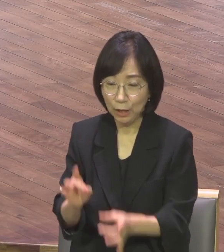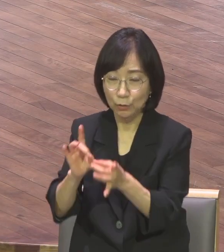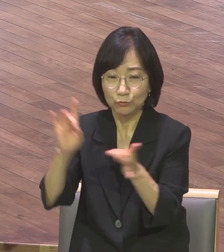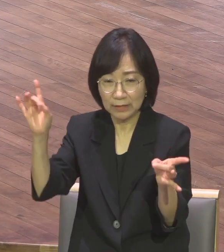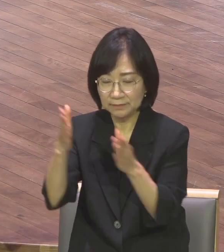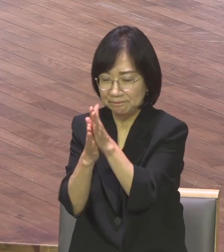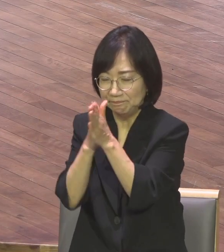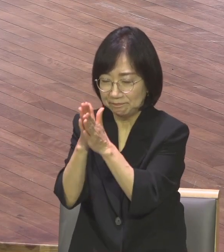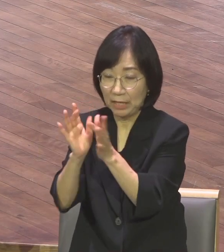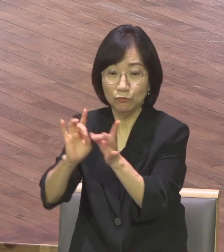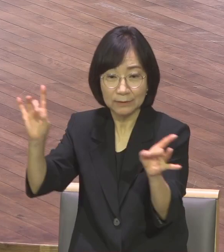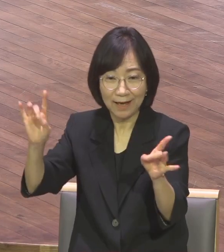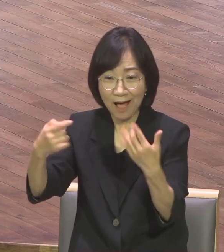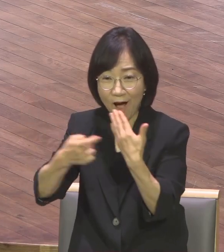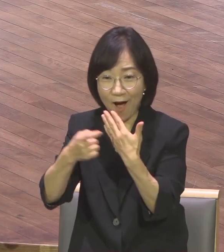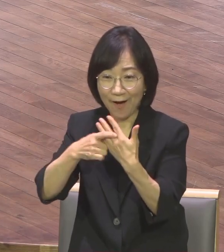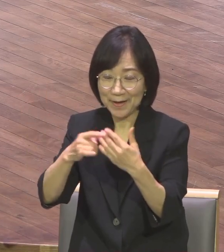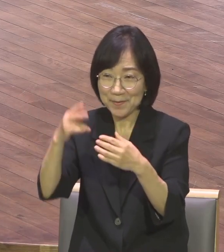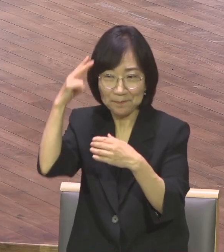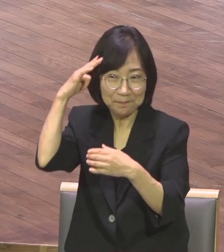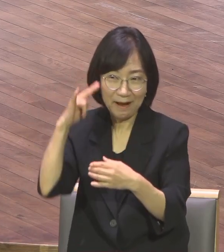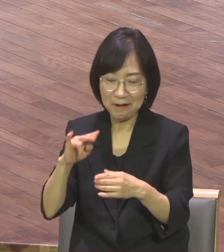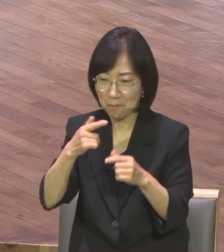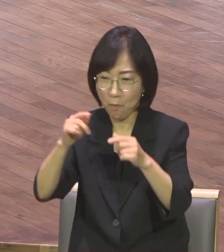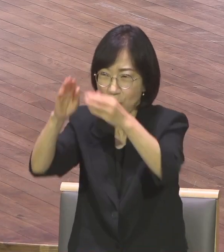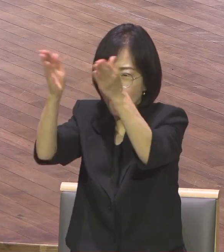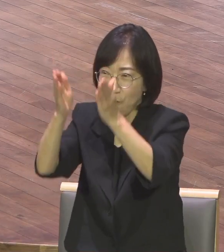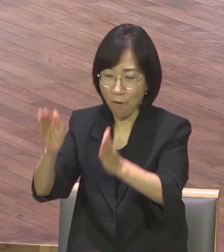우상종교입니다. 형상들 착.